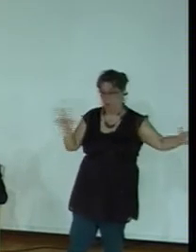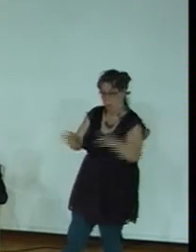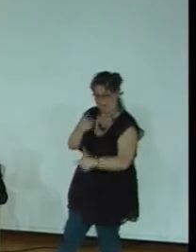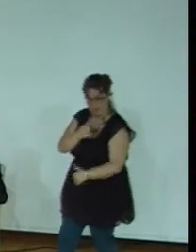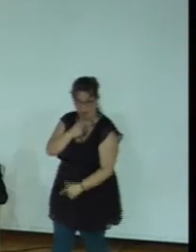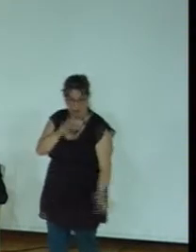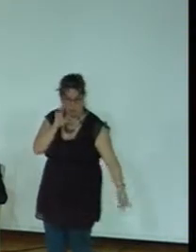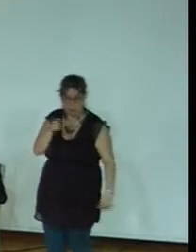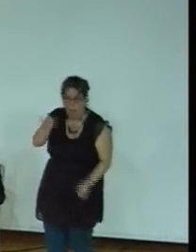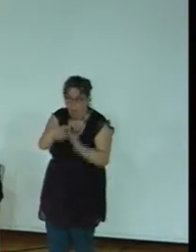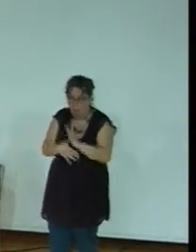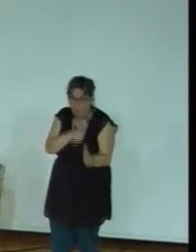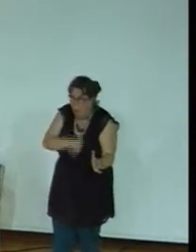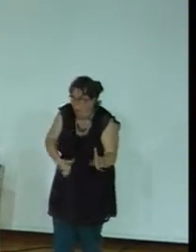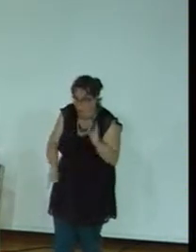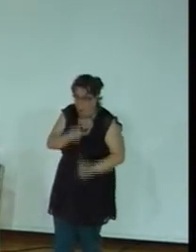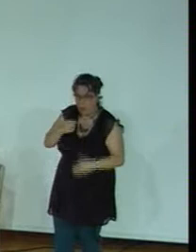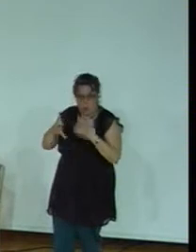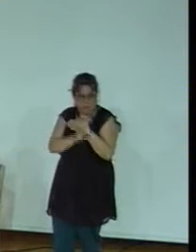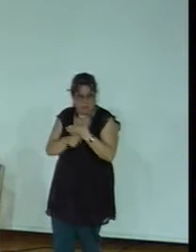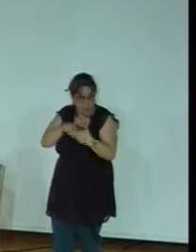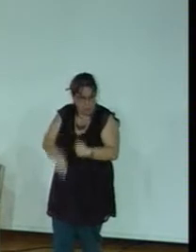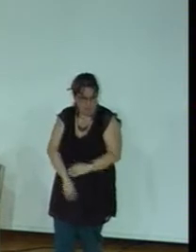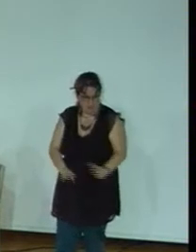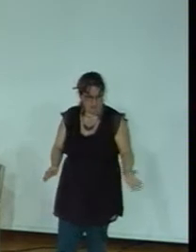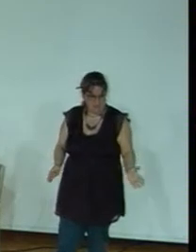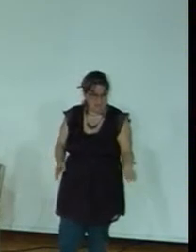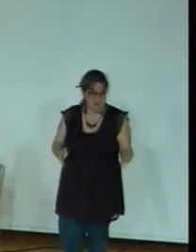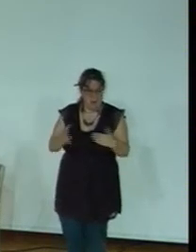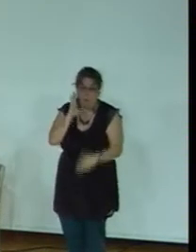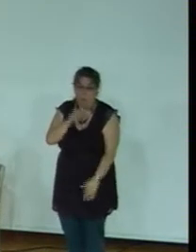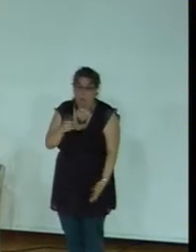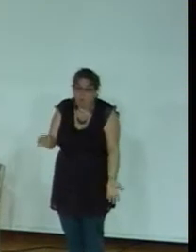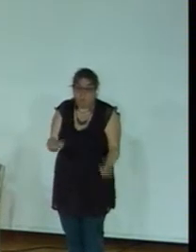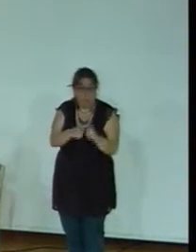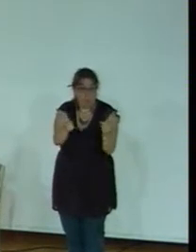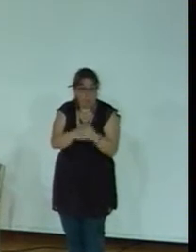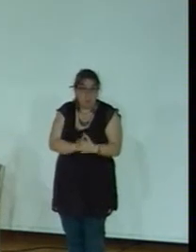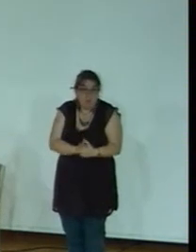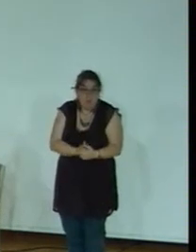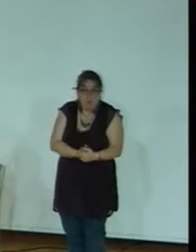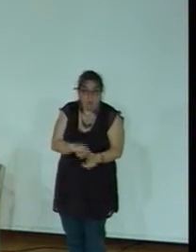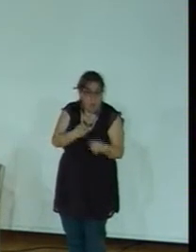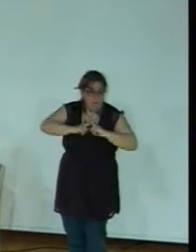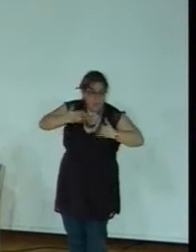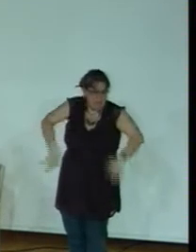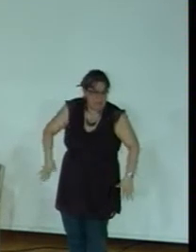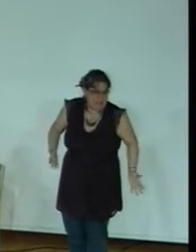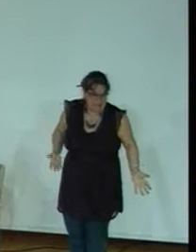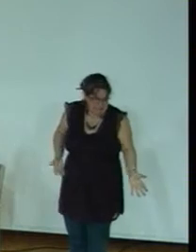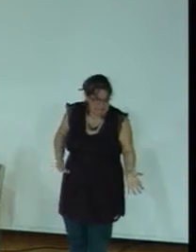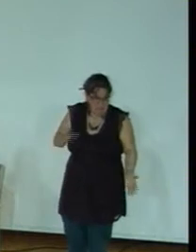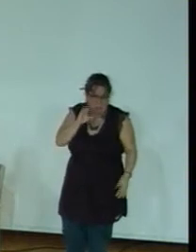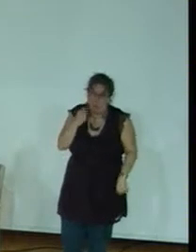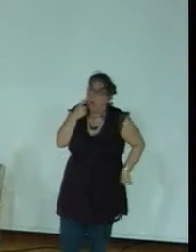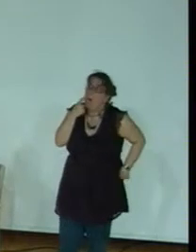étrangères ou concurrentes. Donc je pense qu'elles-mêmes ne se sentent pas vraiment inquiètes et savent que ça ne pourra pas passer. Après, le